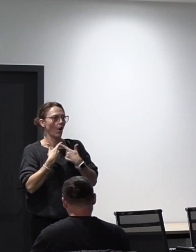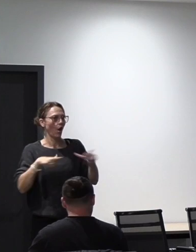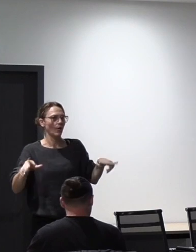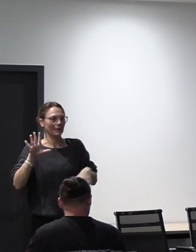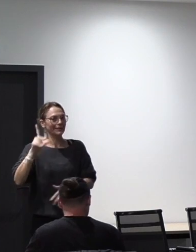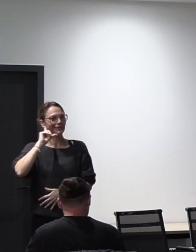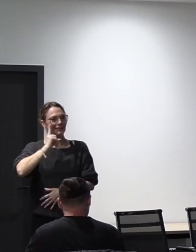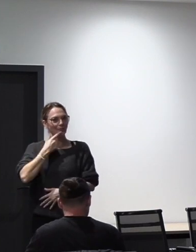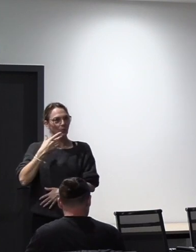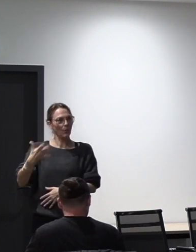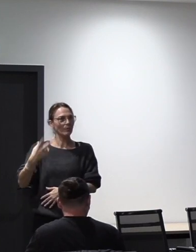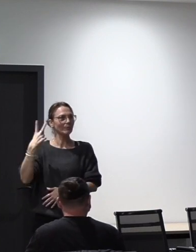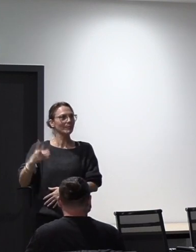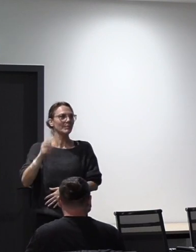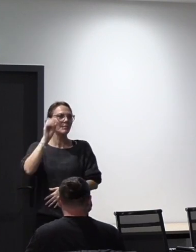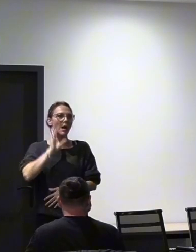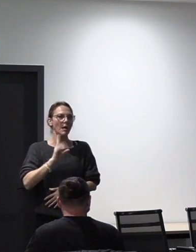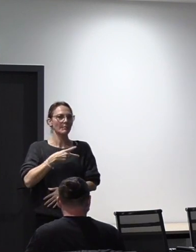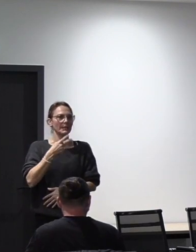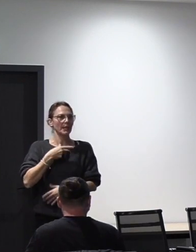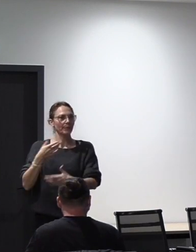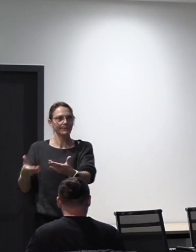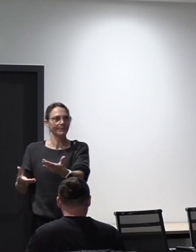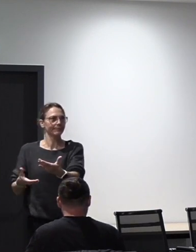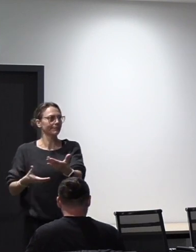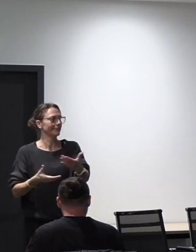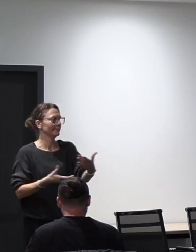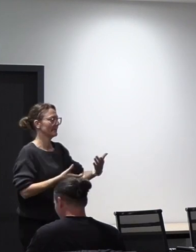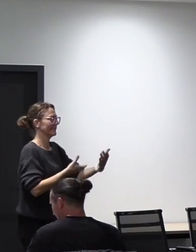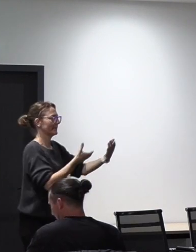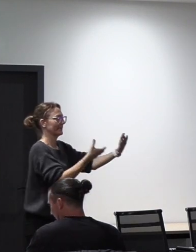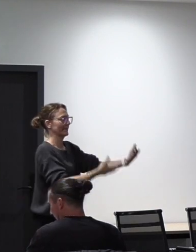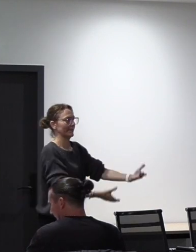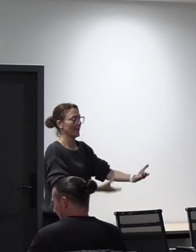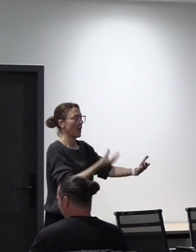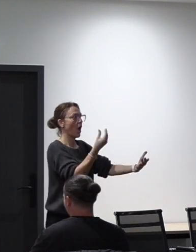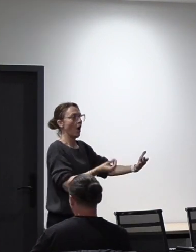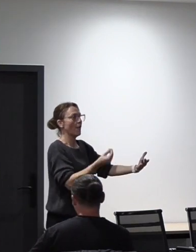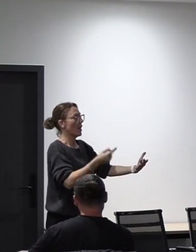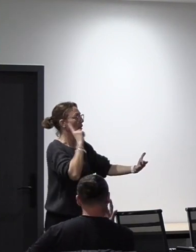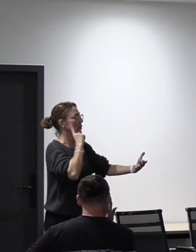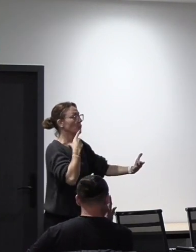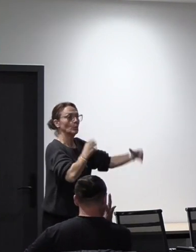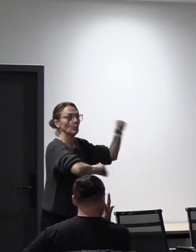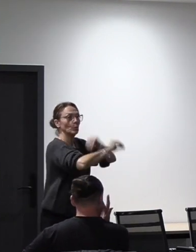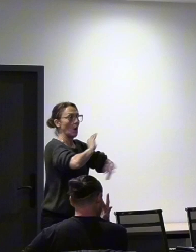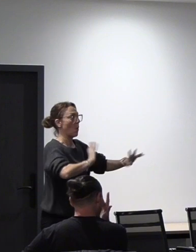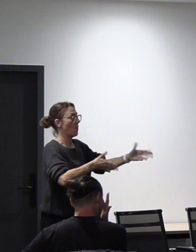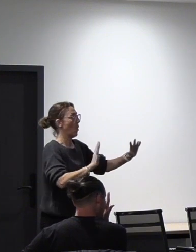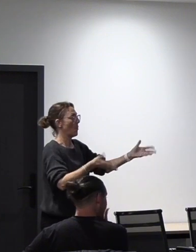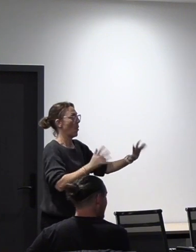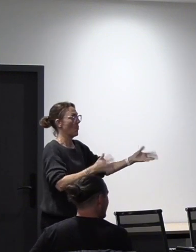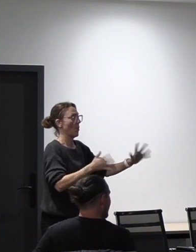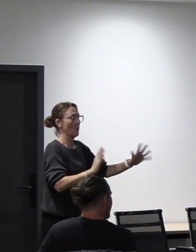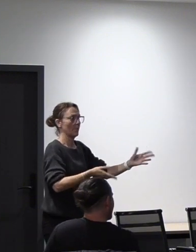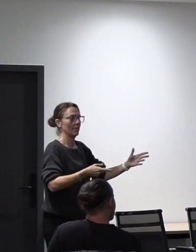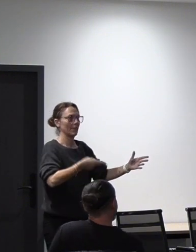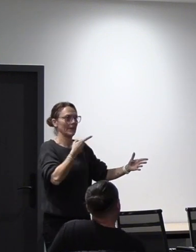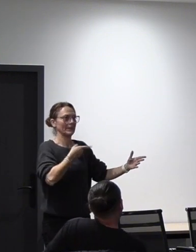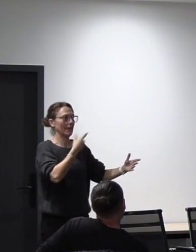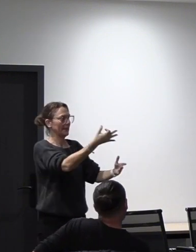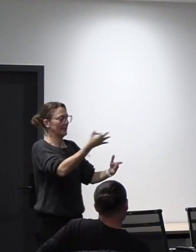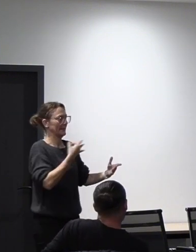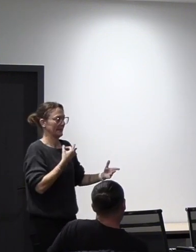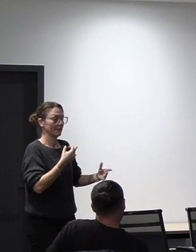sourd. Comme ses parents étaient médecins, ils ont vu un médecin spécialiste pour la prise en charge des enfants sourds, pour savoir comment, etc. Et ce médecin a osé leur